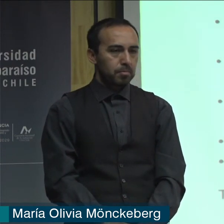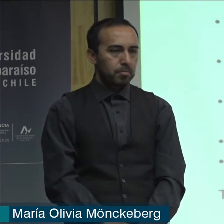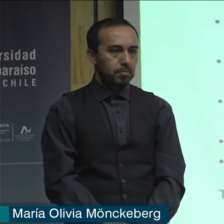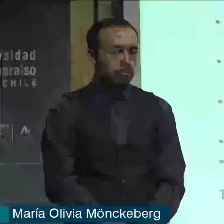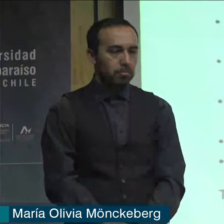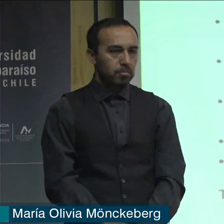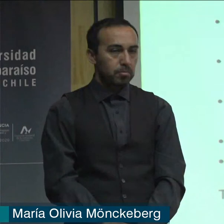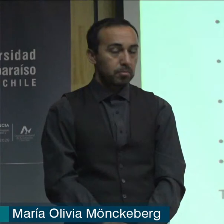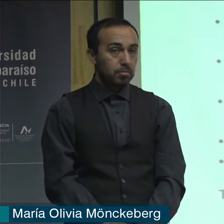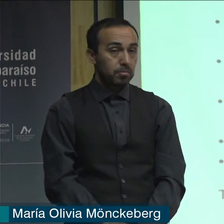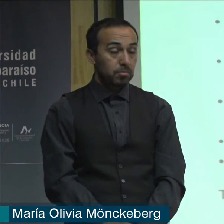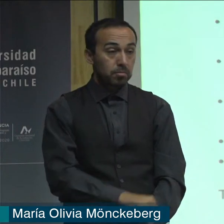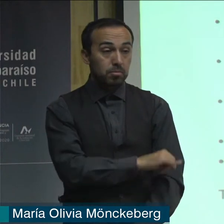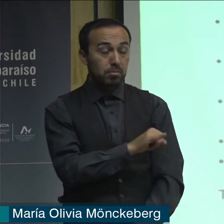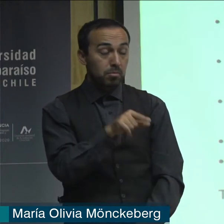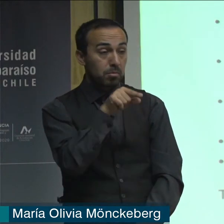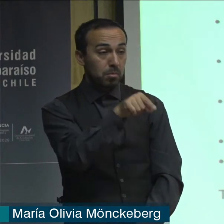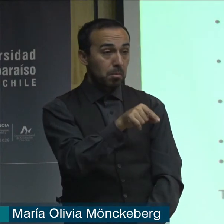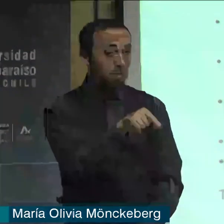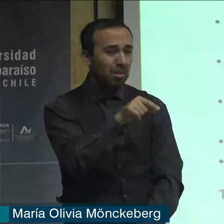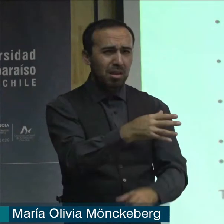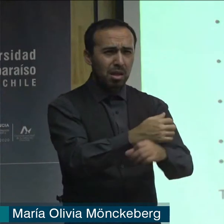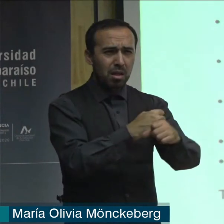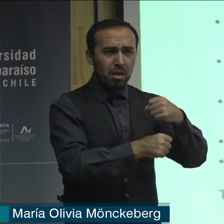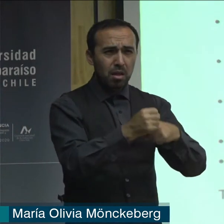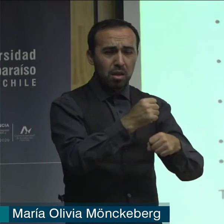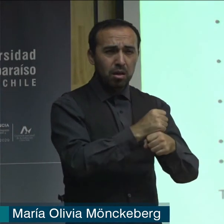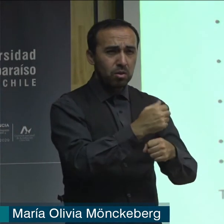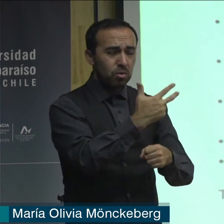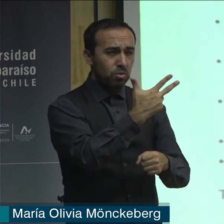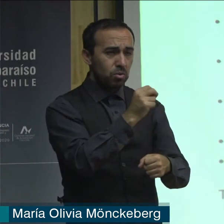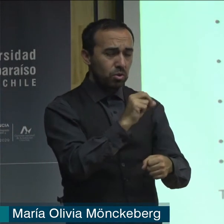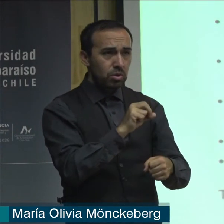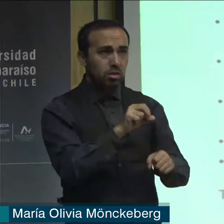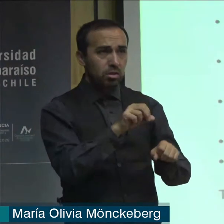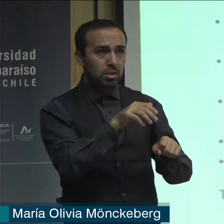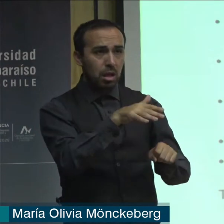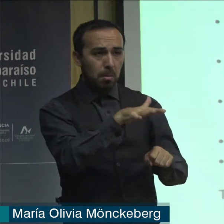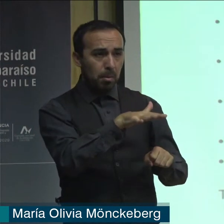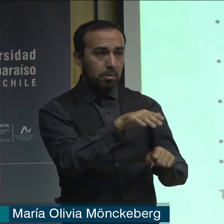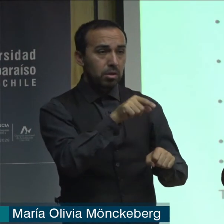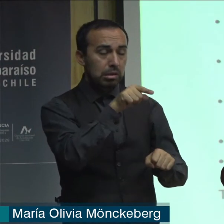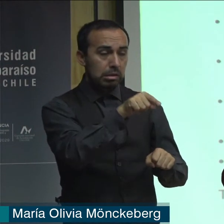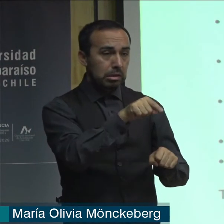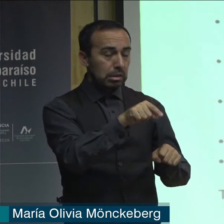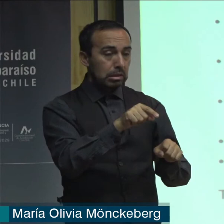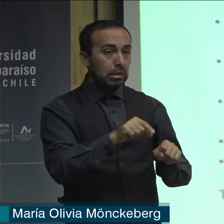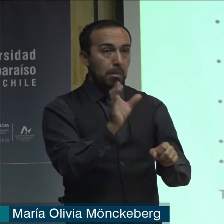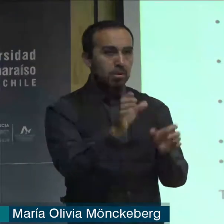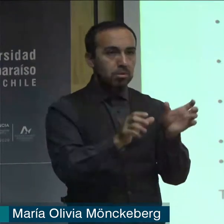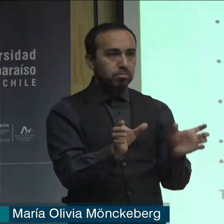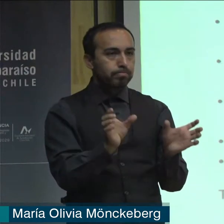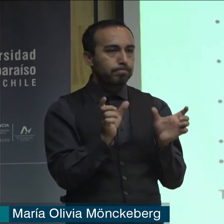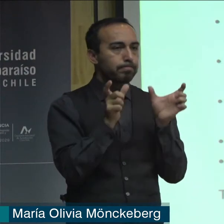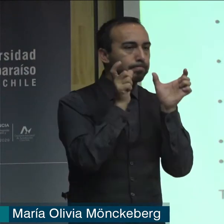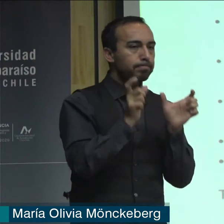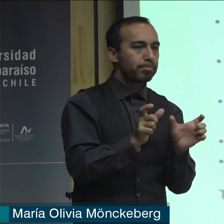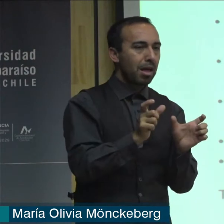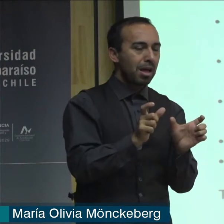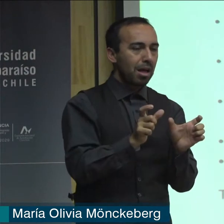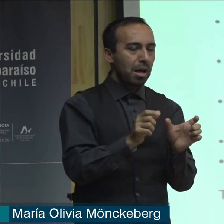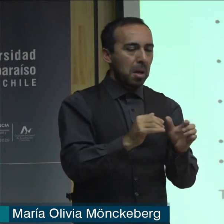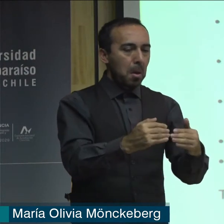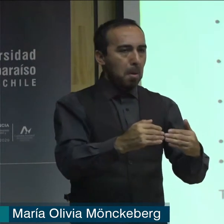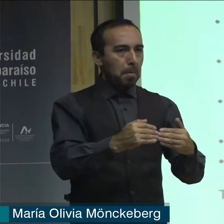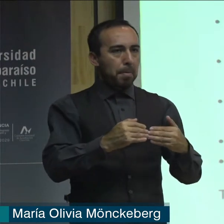lo Chicago voicen esos años de los 80 comienzos de los 80 tuvieron que salir de la primera línea se quedaron en puestos importantes